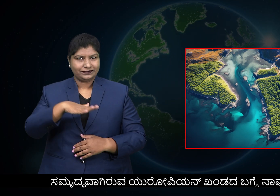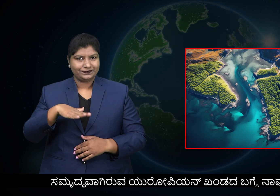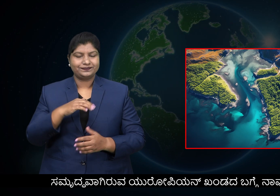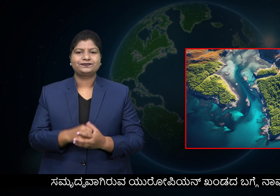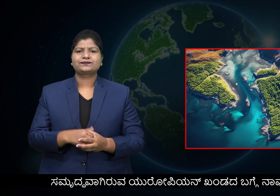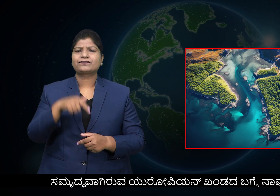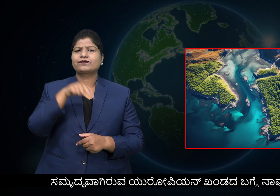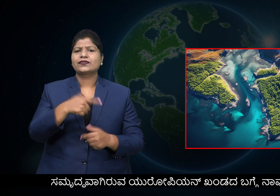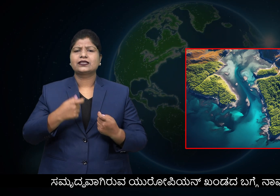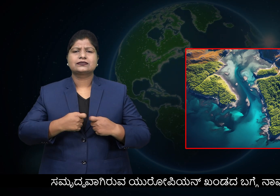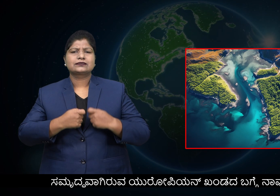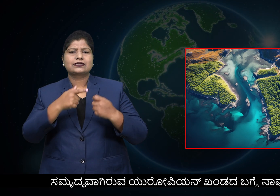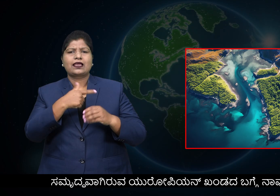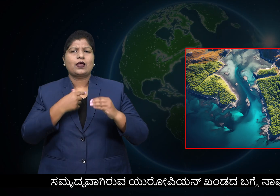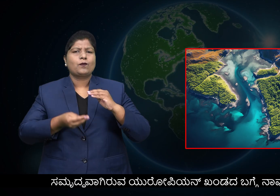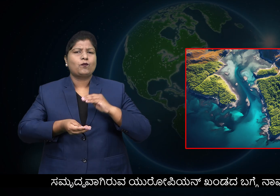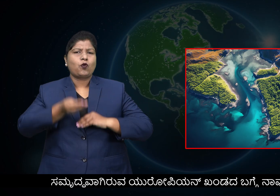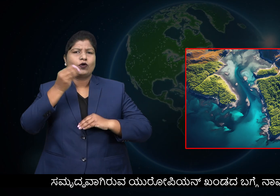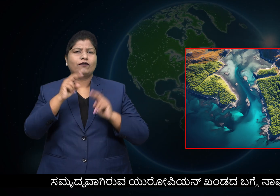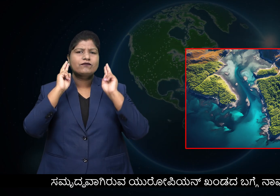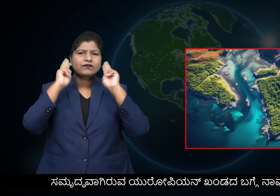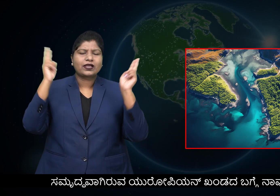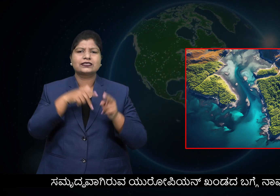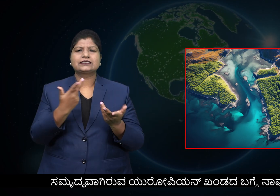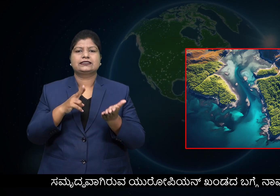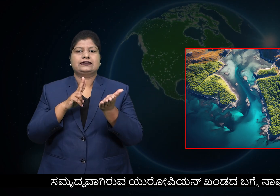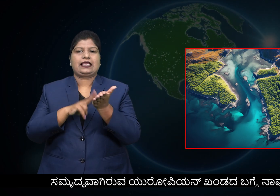ಬಗ್ಗೆ ನಾವು ಕಲಿತಿದ್ದೇವೆ.